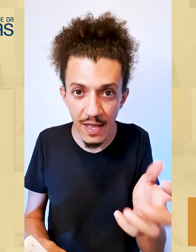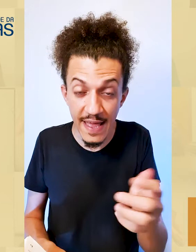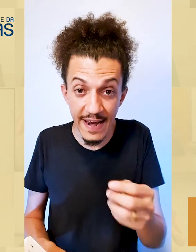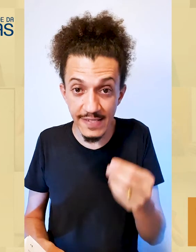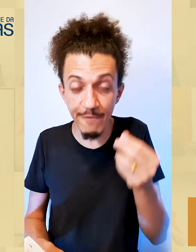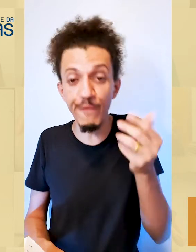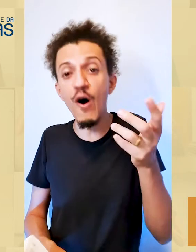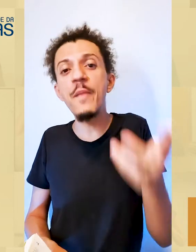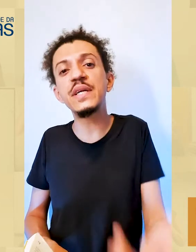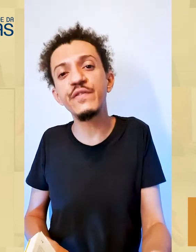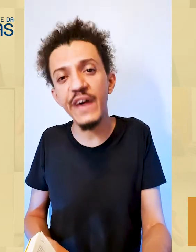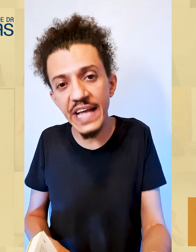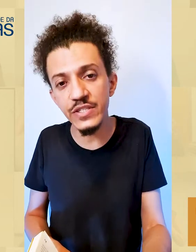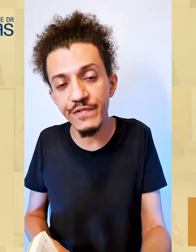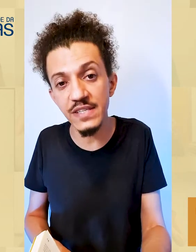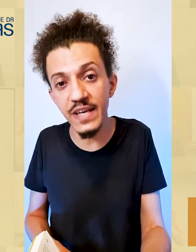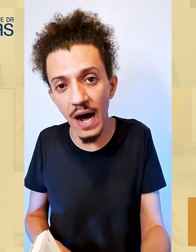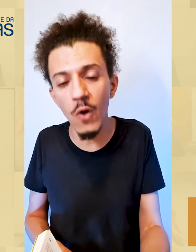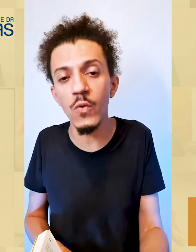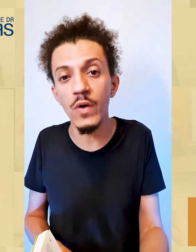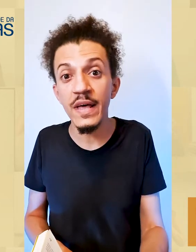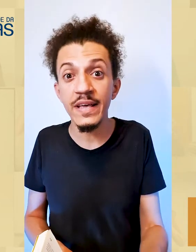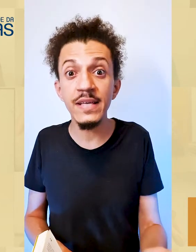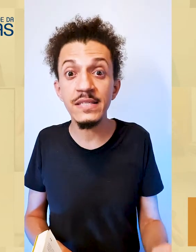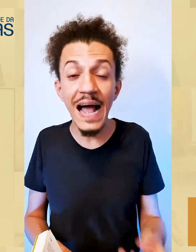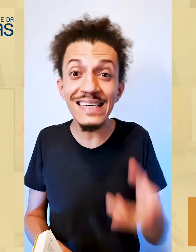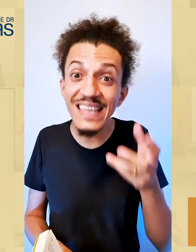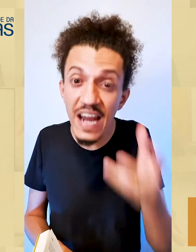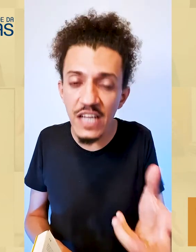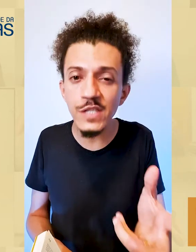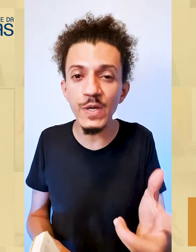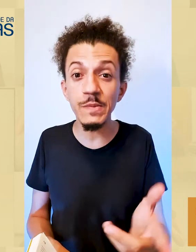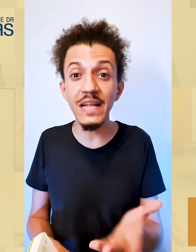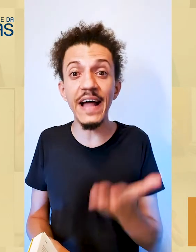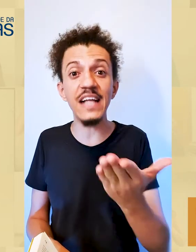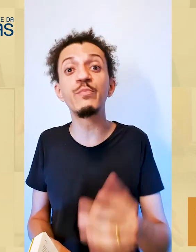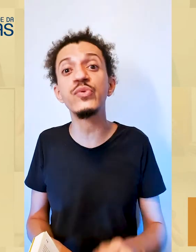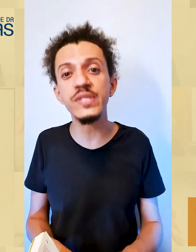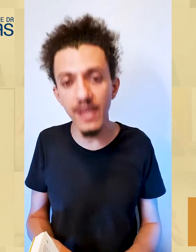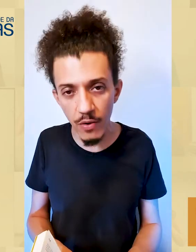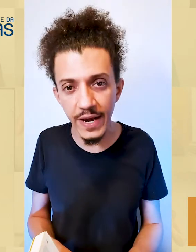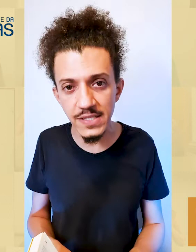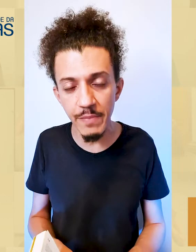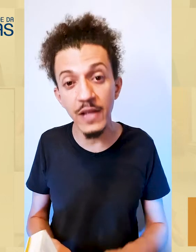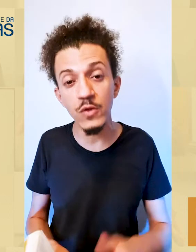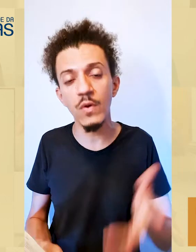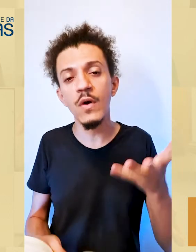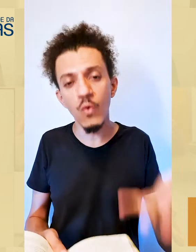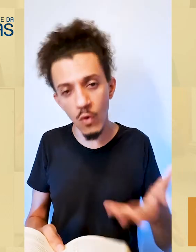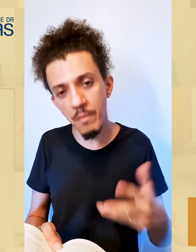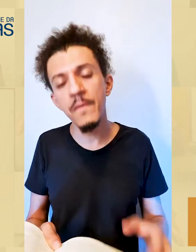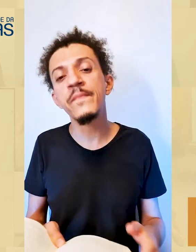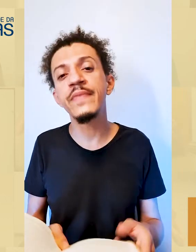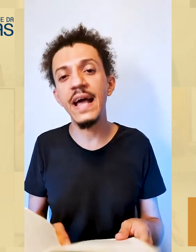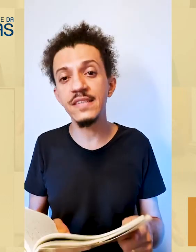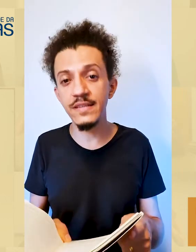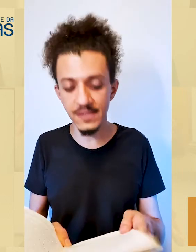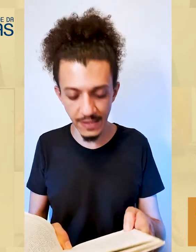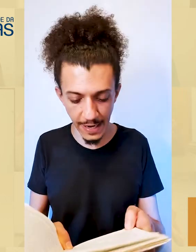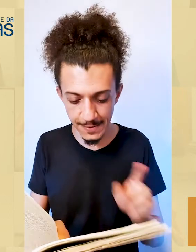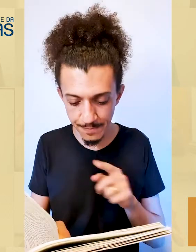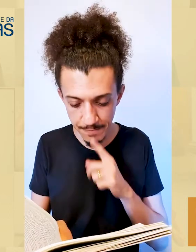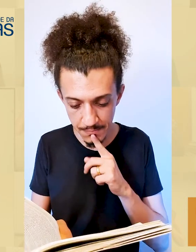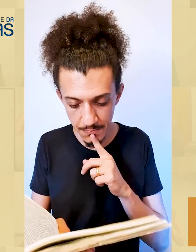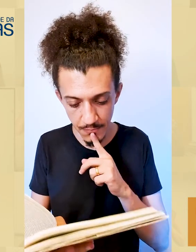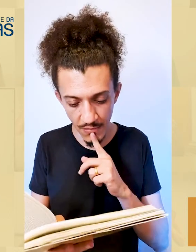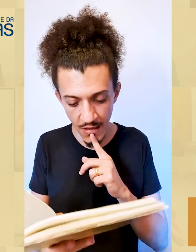ali, essa forma diferente de fazer algo, que está as grandes possibilidades para o seu crescimento, como na escrita de